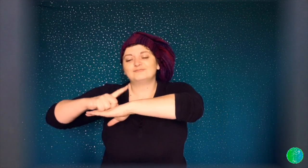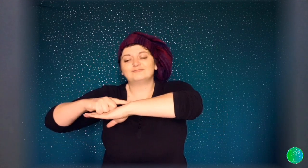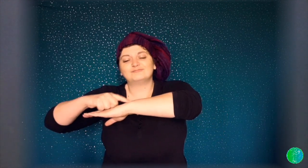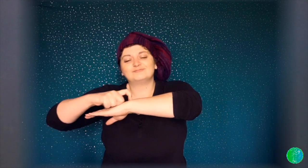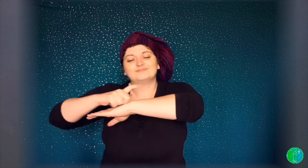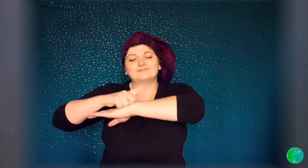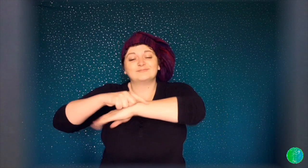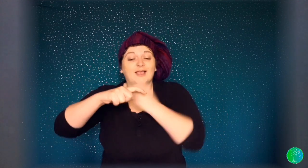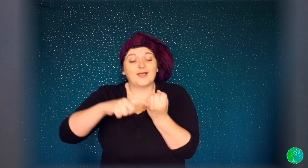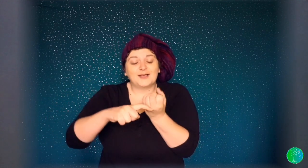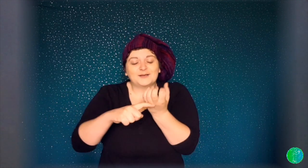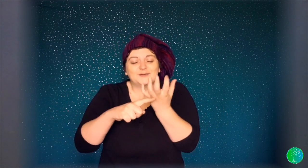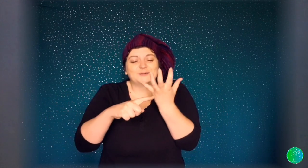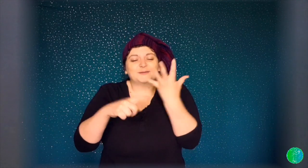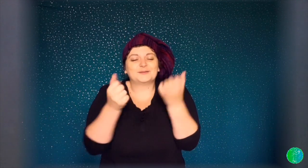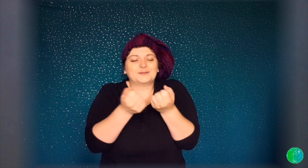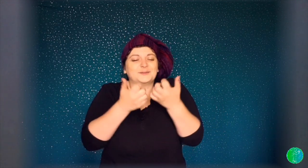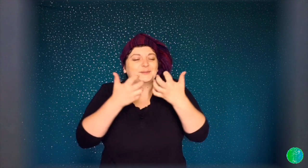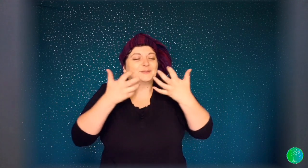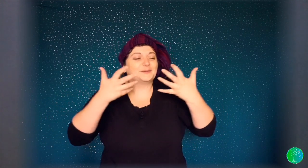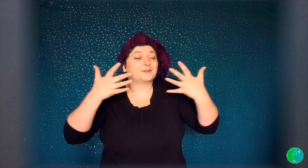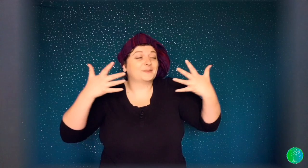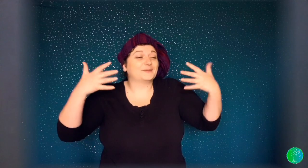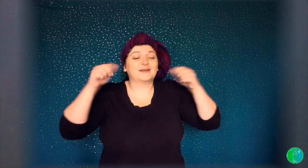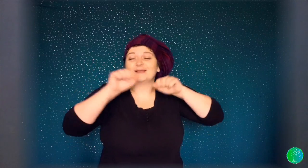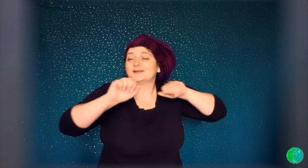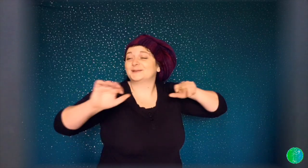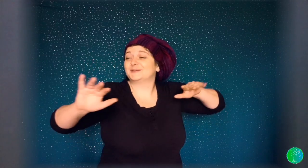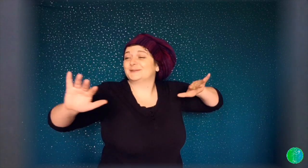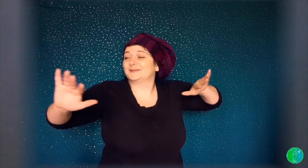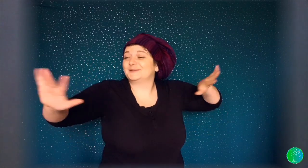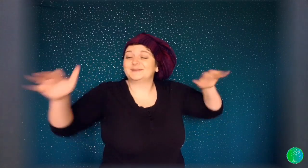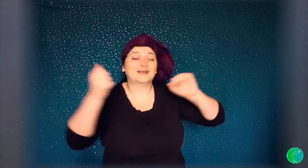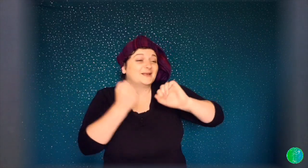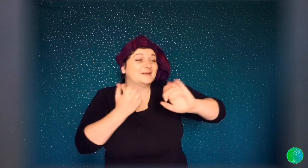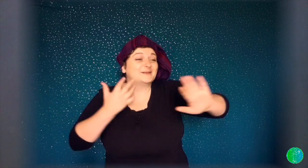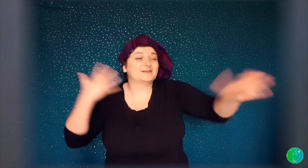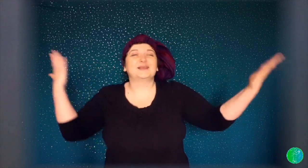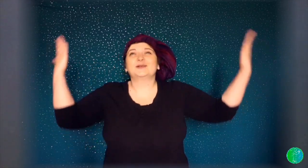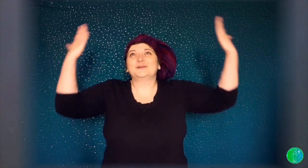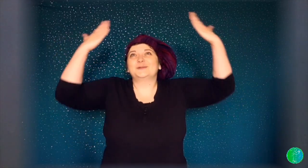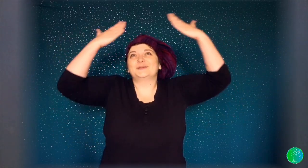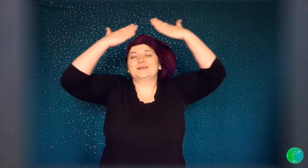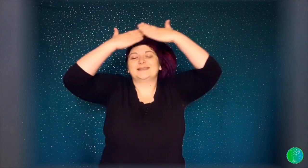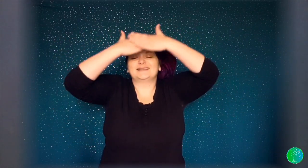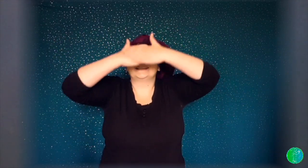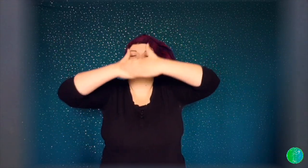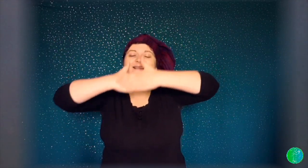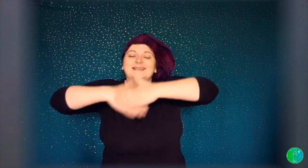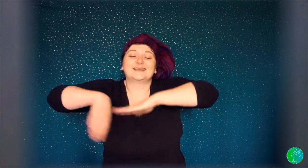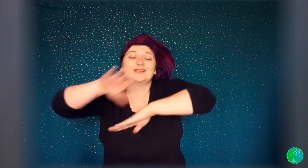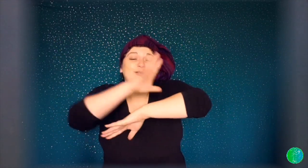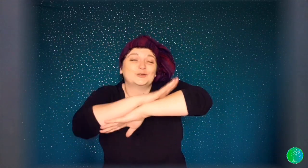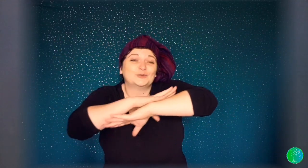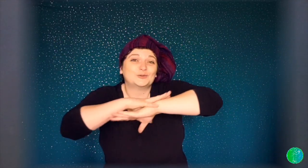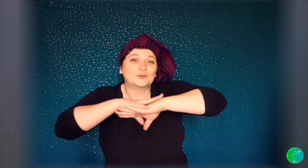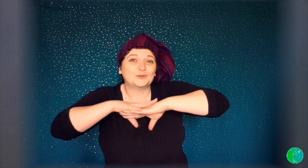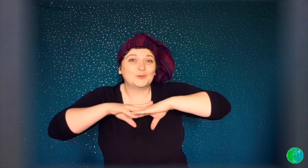Sagement posés sur le rebord de la fenêtre, la luciole les éclaire doucement.